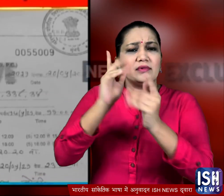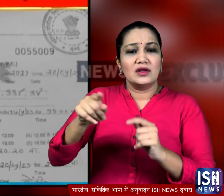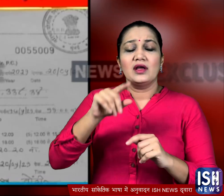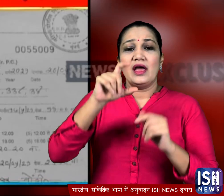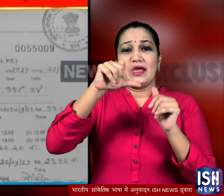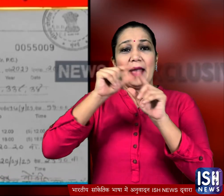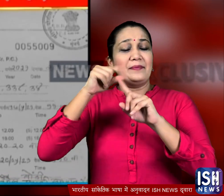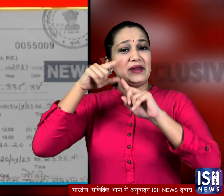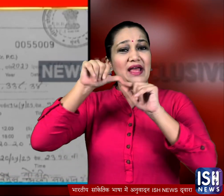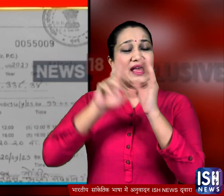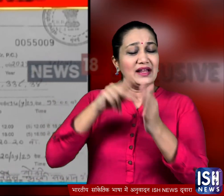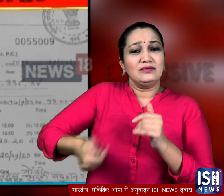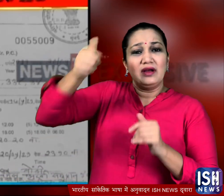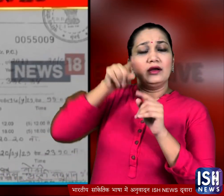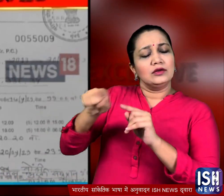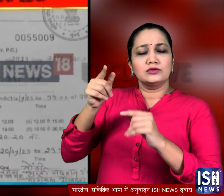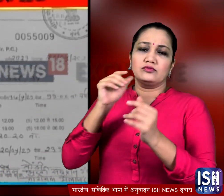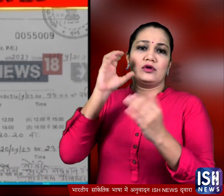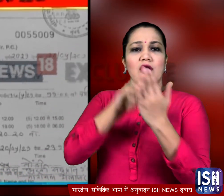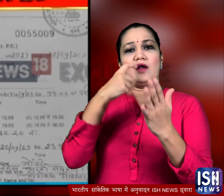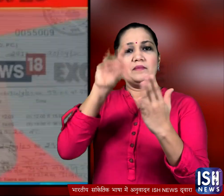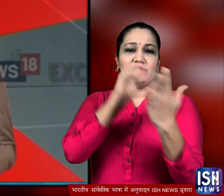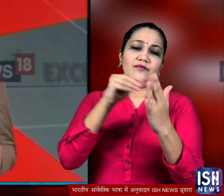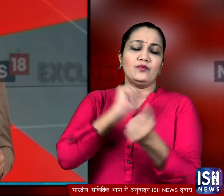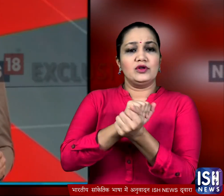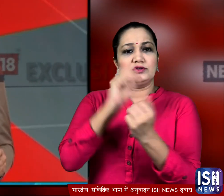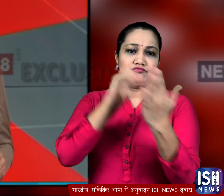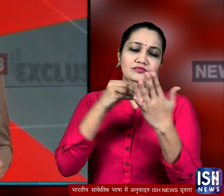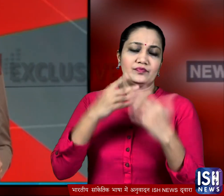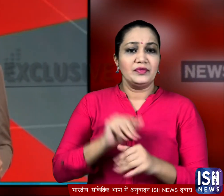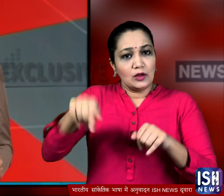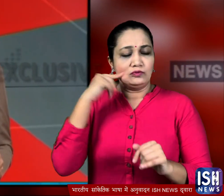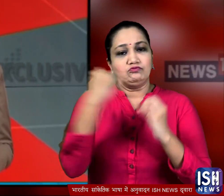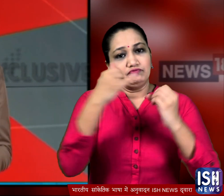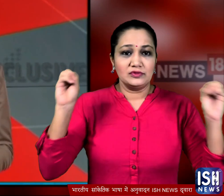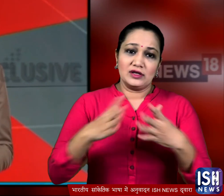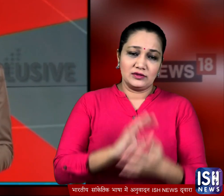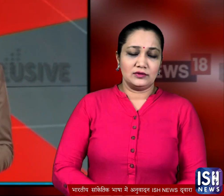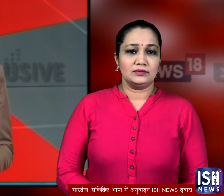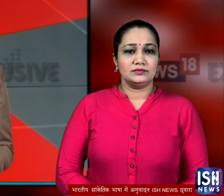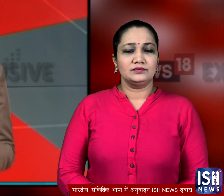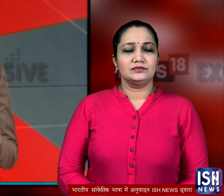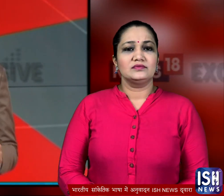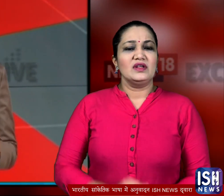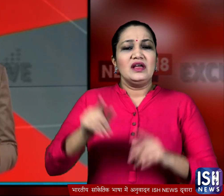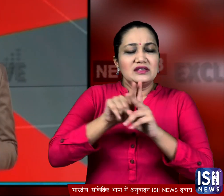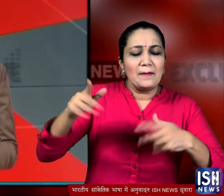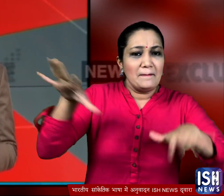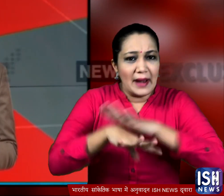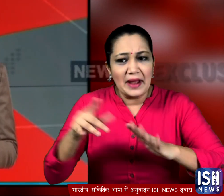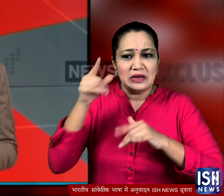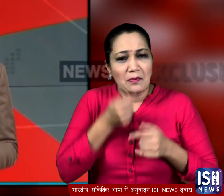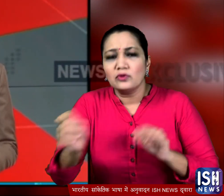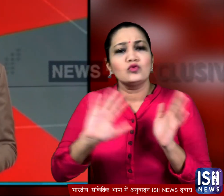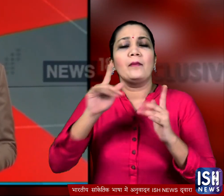कैप्टन राकेश बल्लभ के खिलाफ मुंबई पुलिस ने केस दर्ज कर लिया और उनकी तलाश में जुट गई। इस मामले में उनके खिलाफ गैर इरादतन